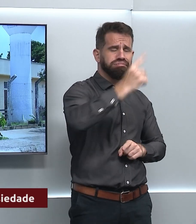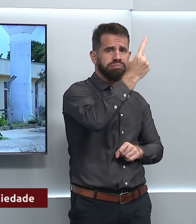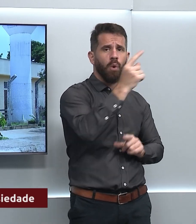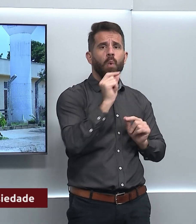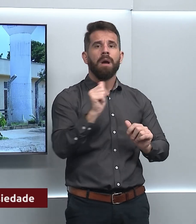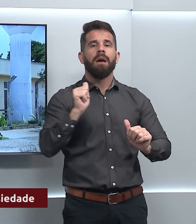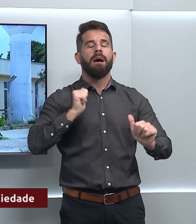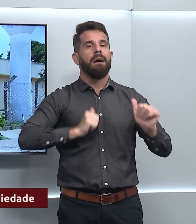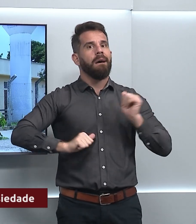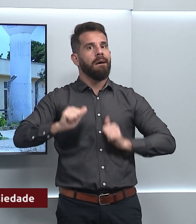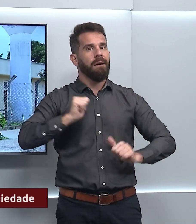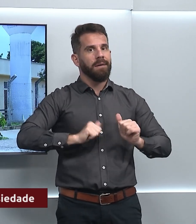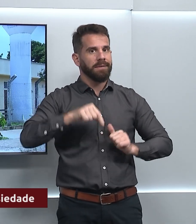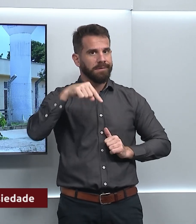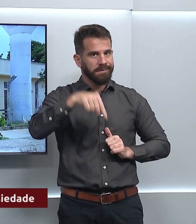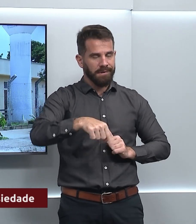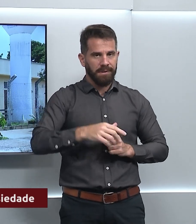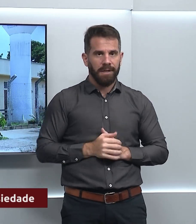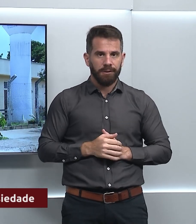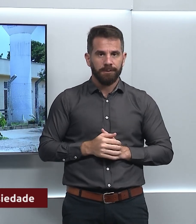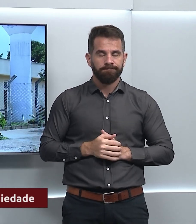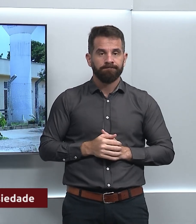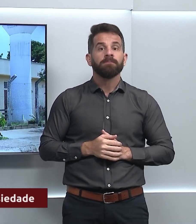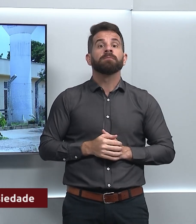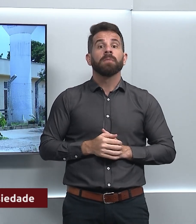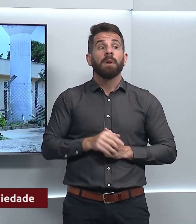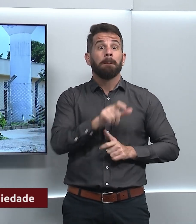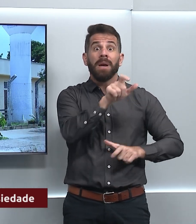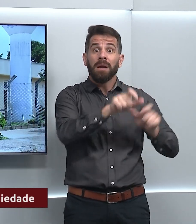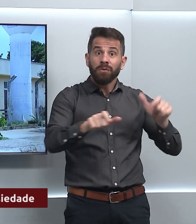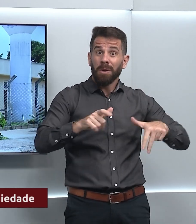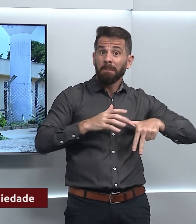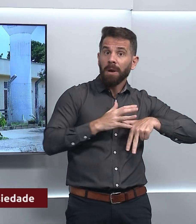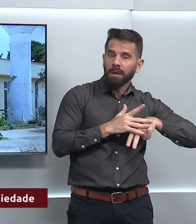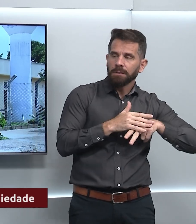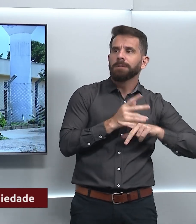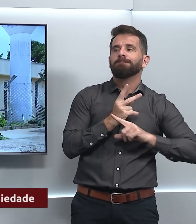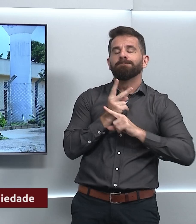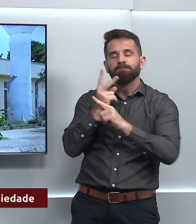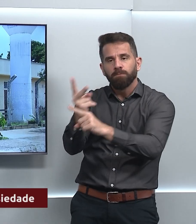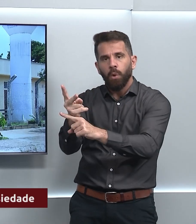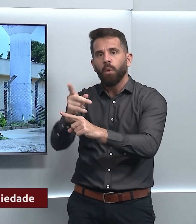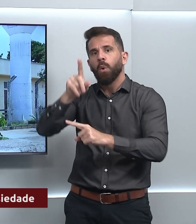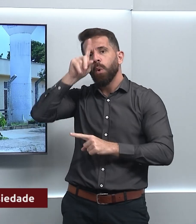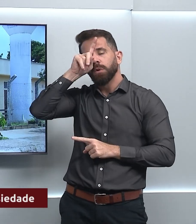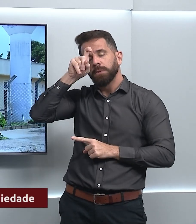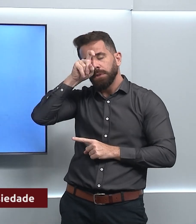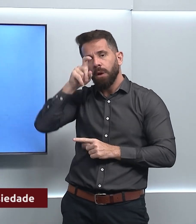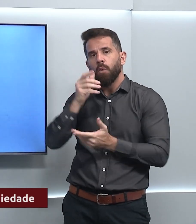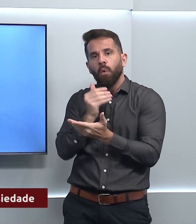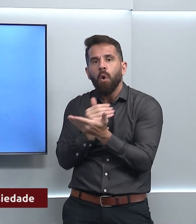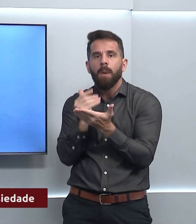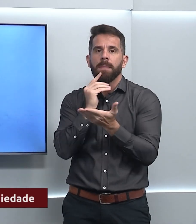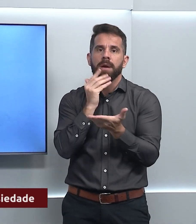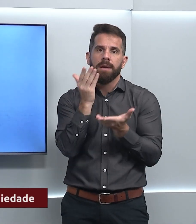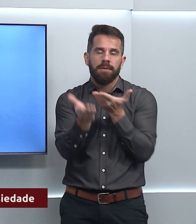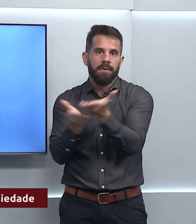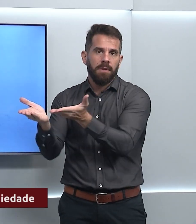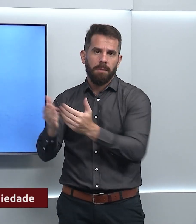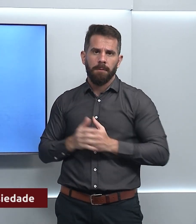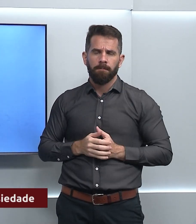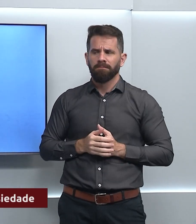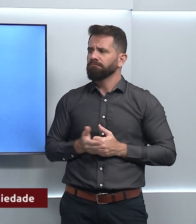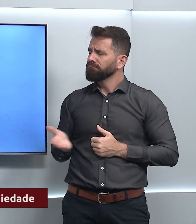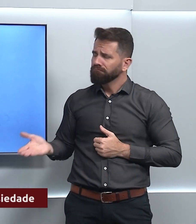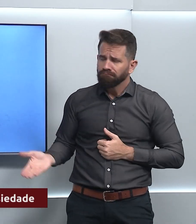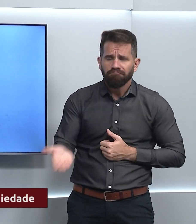ansiedade. Para os pacientes, é necessário buscar uma unidade de saúde para começar o tratamento. Vamos para a terapia, vamos